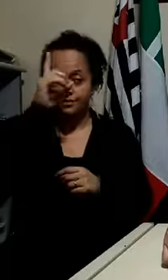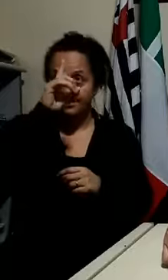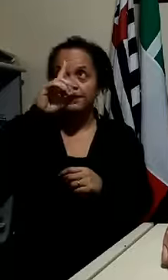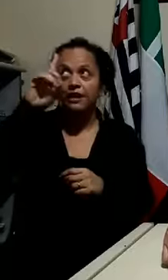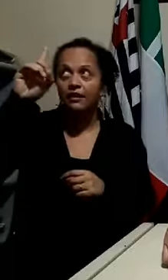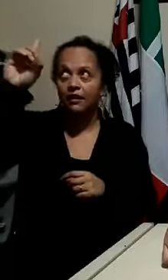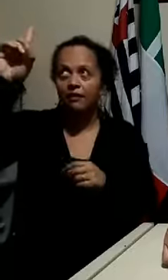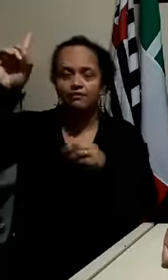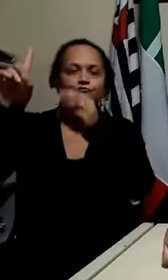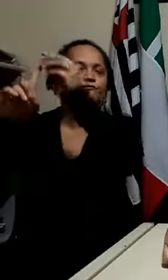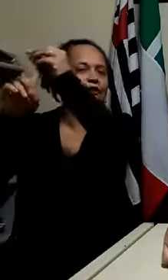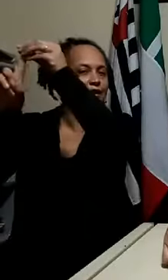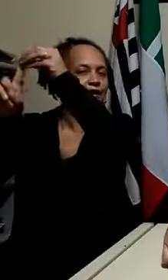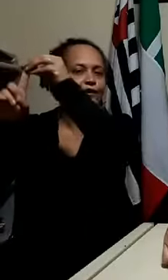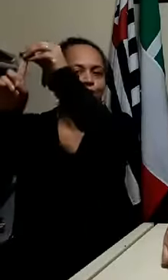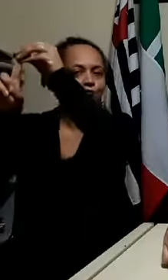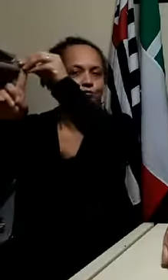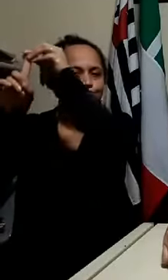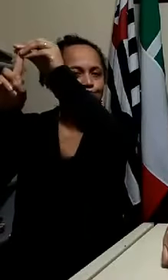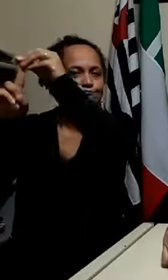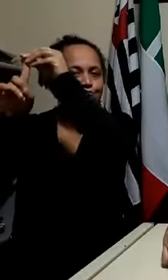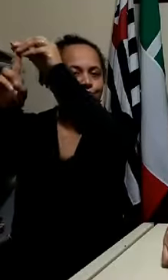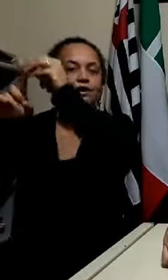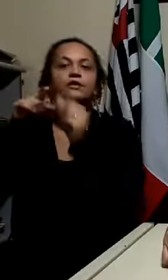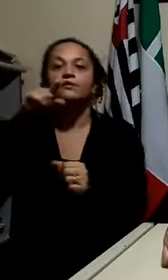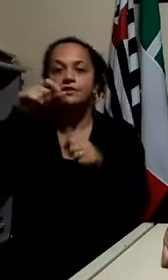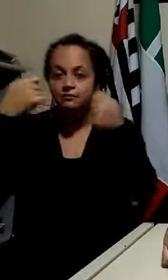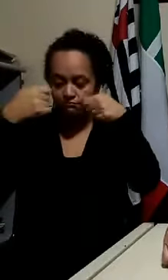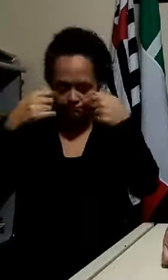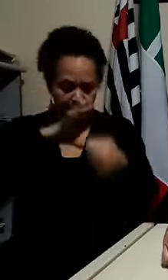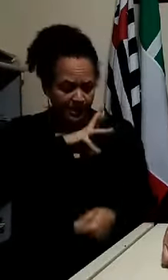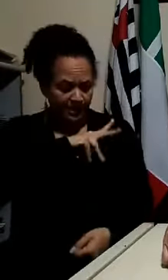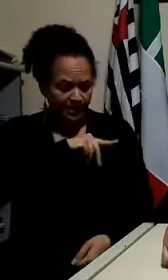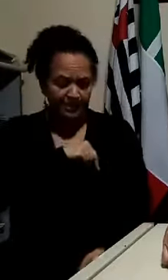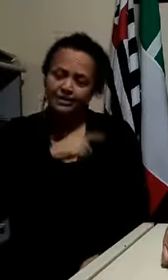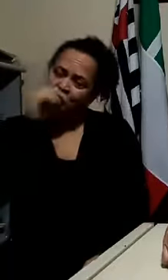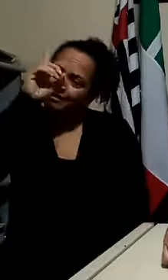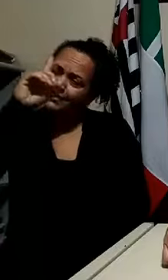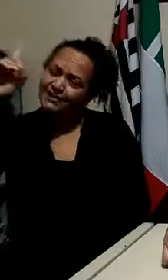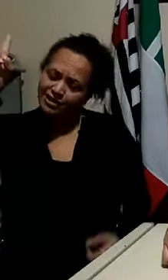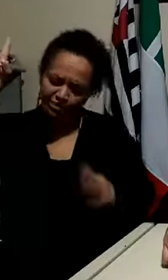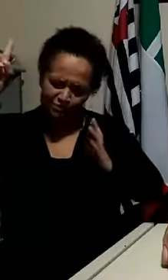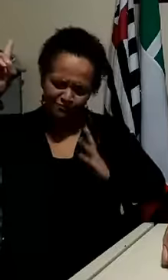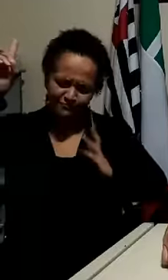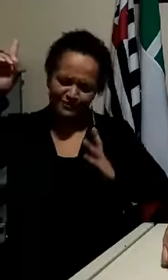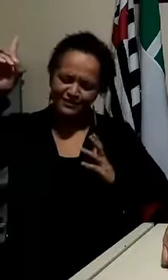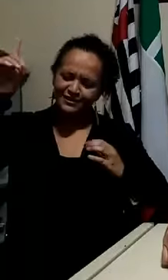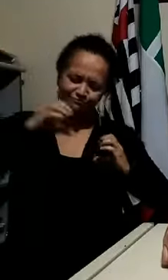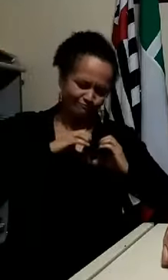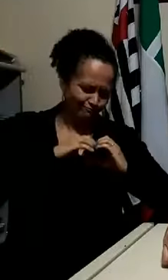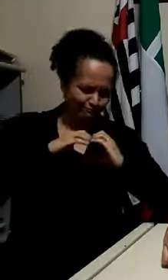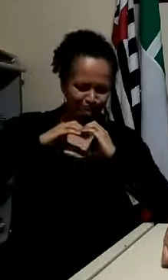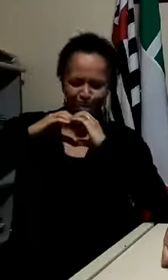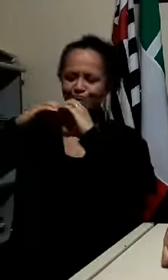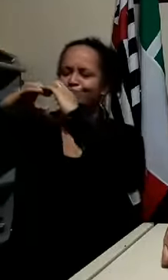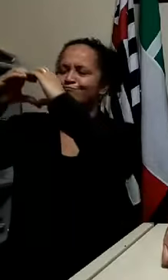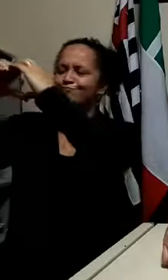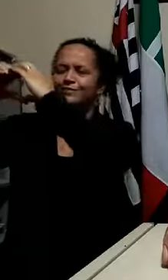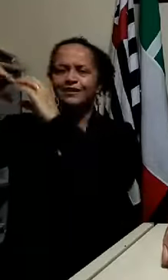Senhor. Amarás, pois, ao Senhor teu Deus de todo o teu coração, de toda a tua alma, de todo o